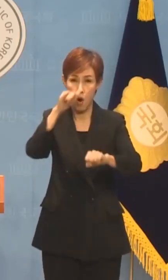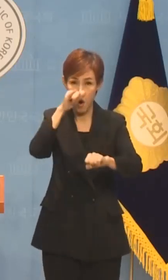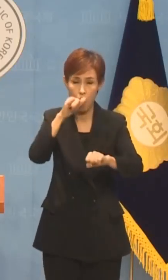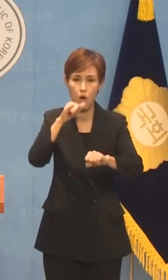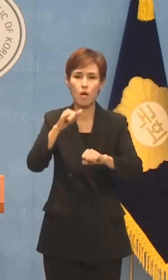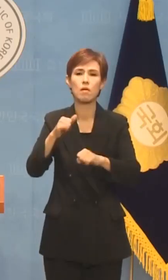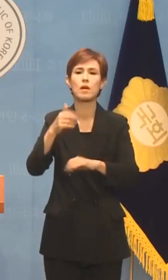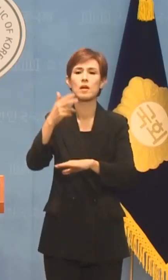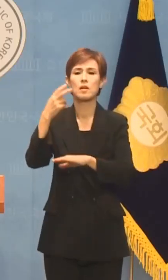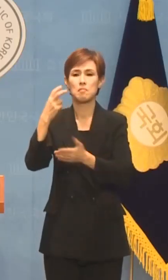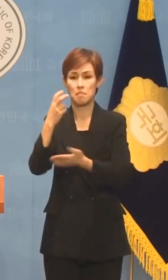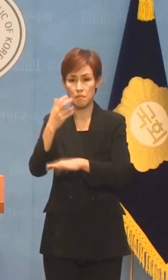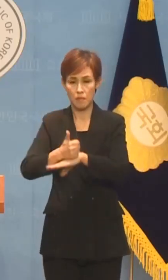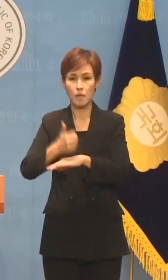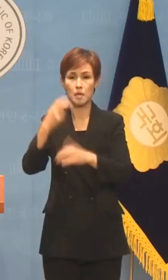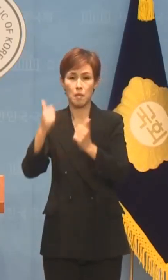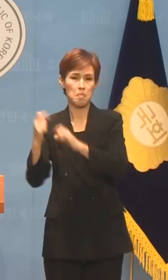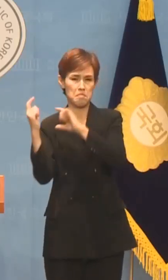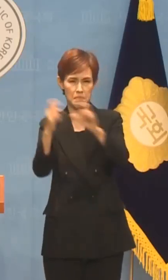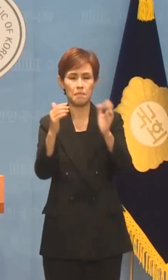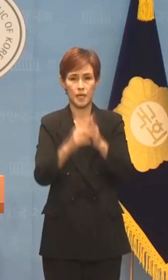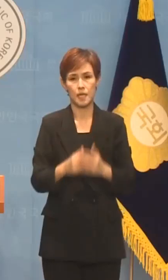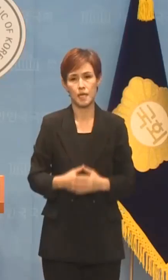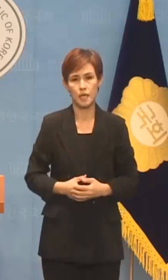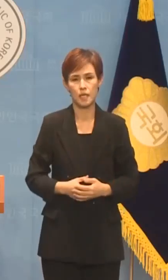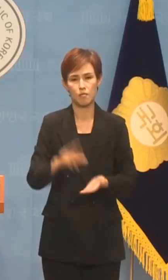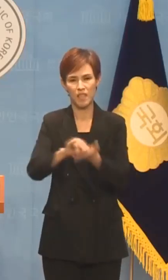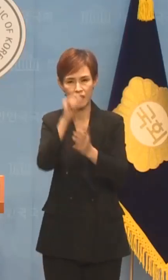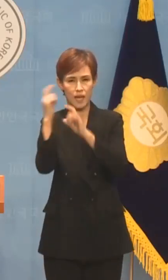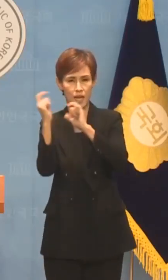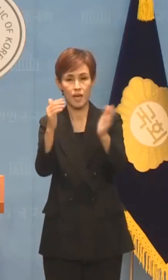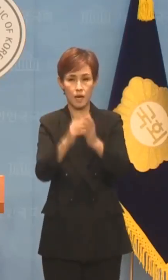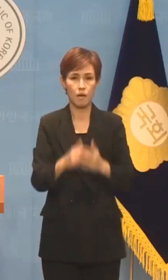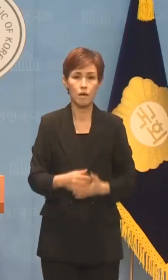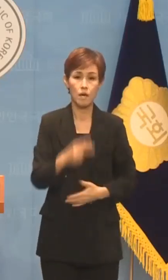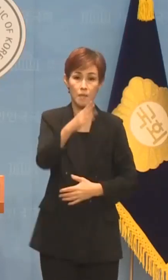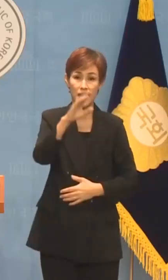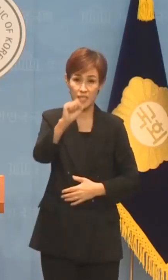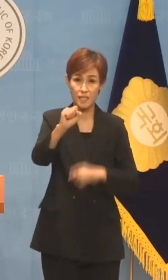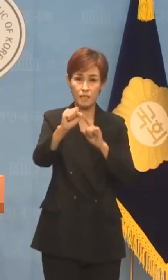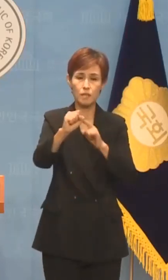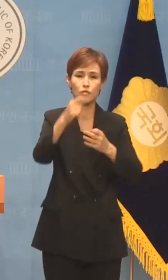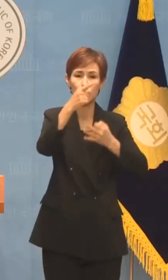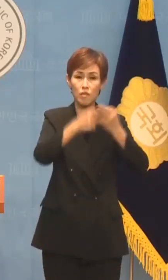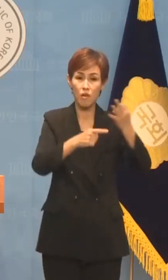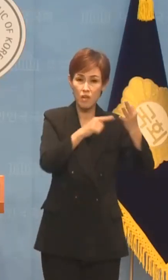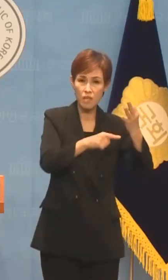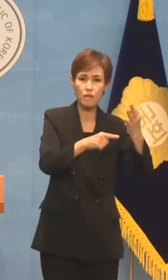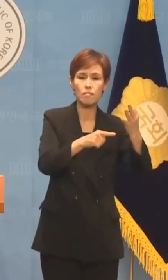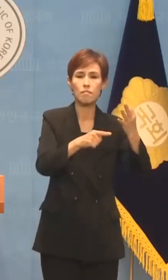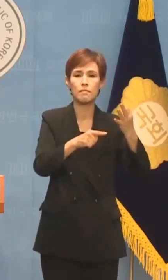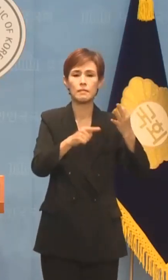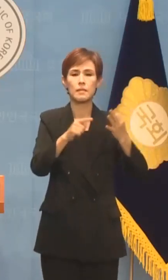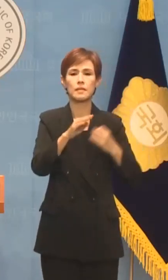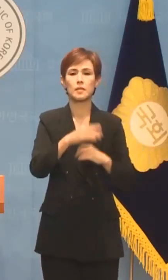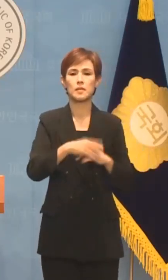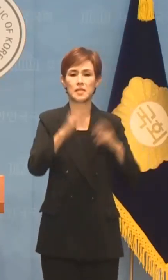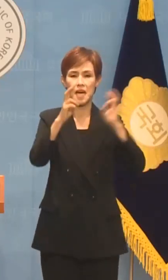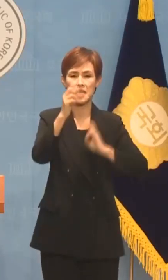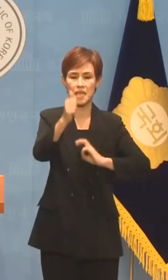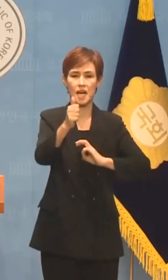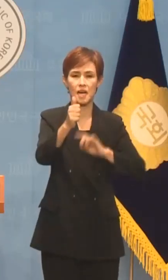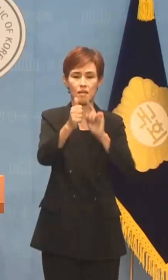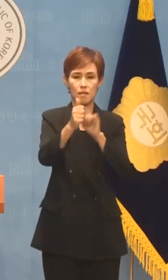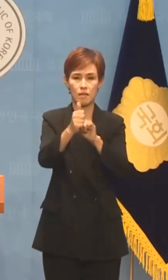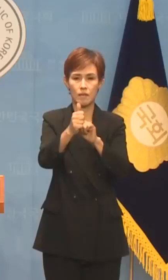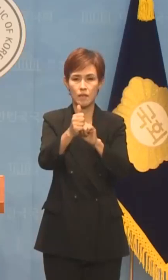다시금 확인되었습니다. 비록 그 과정에서 KBS는 윤석열이 세운 박민 사장과 임기가